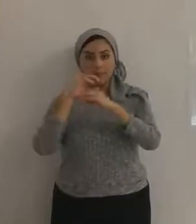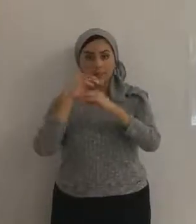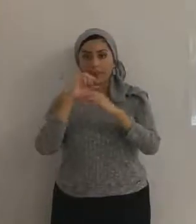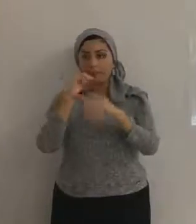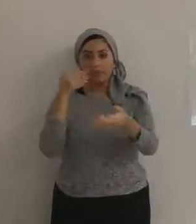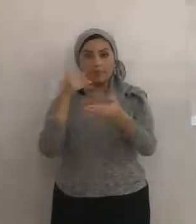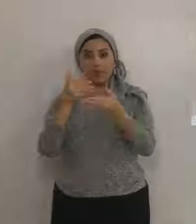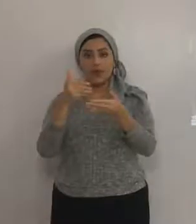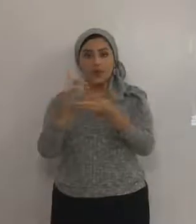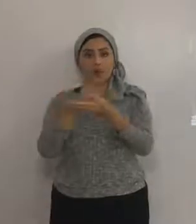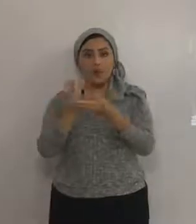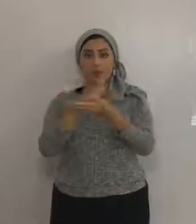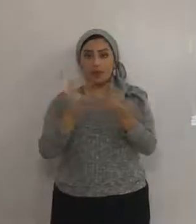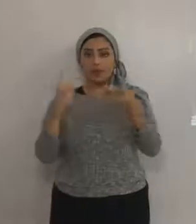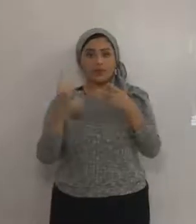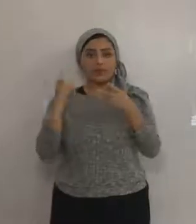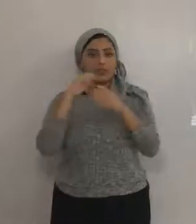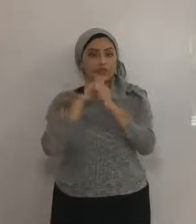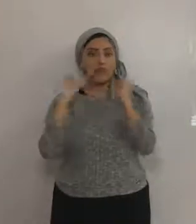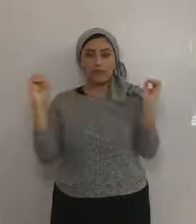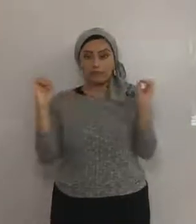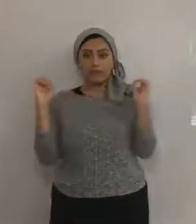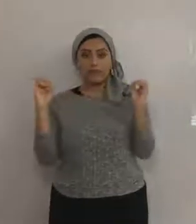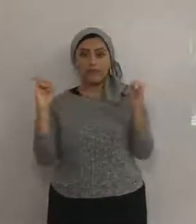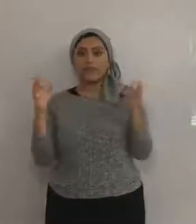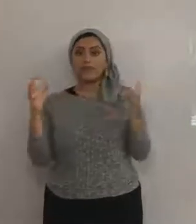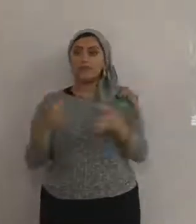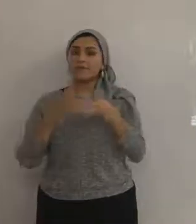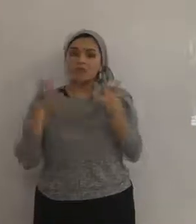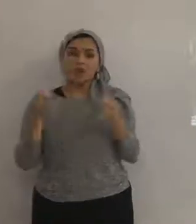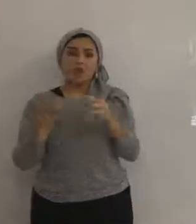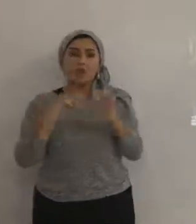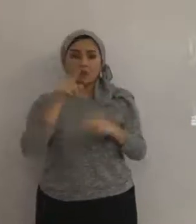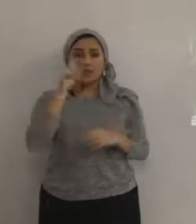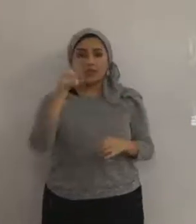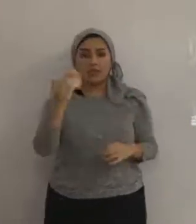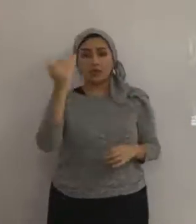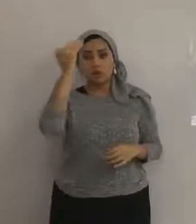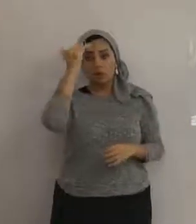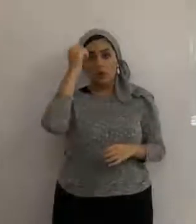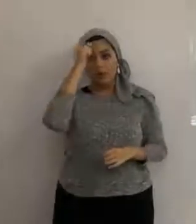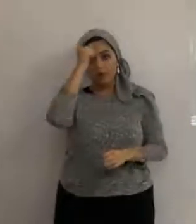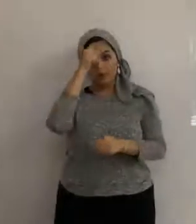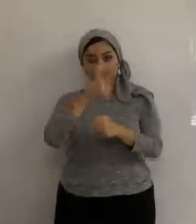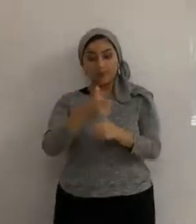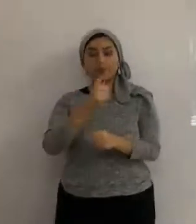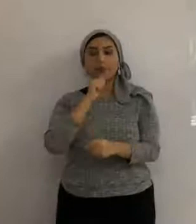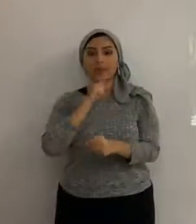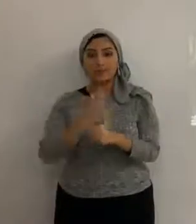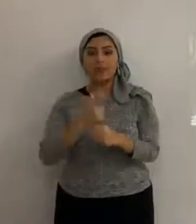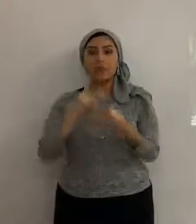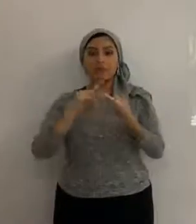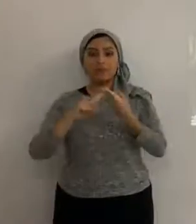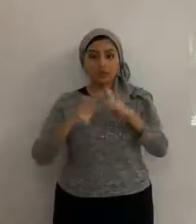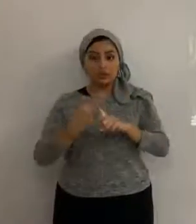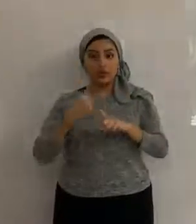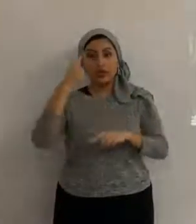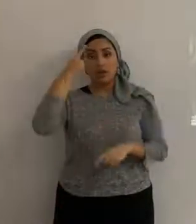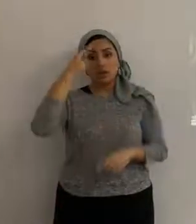Kadosh Kadoshim para nada. Esto es muy importante que tú lo conozcas, amado hermano, amada hermana, amigos, amigas, para que no sean